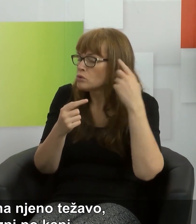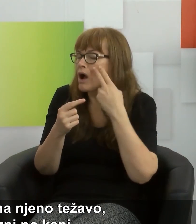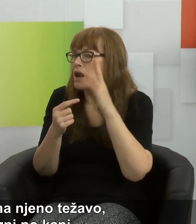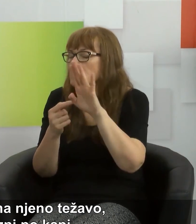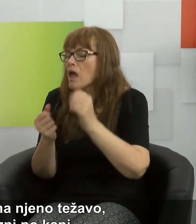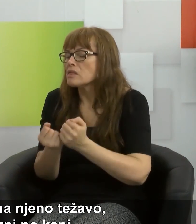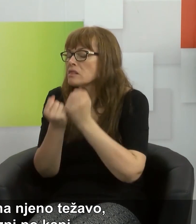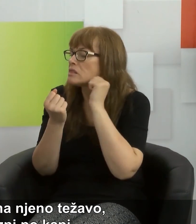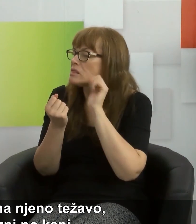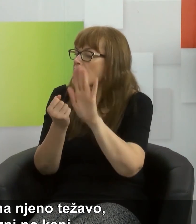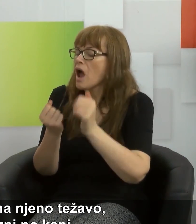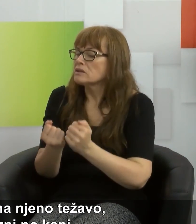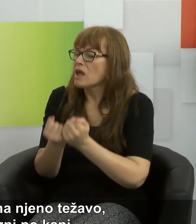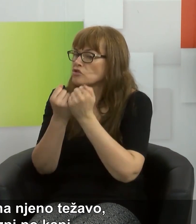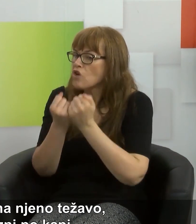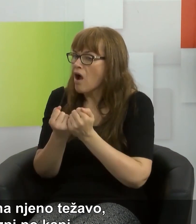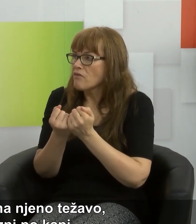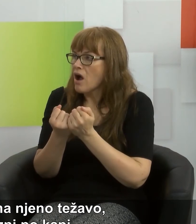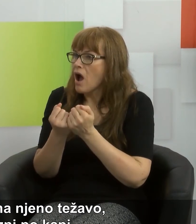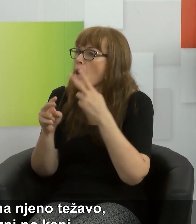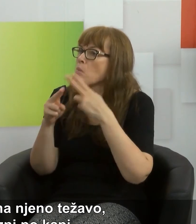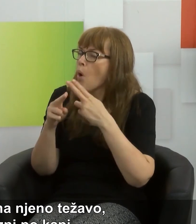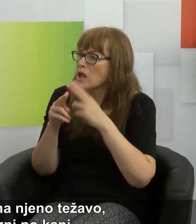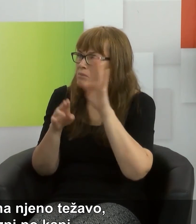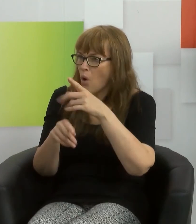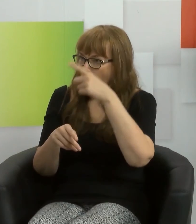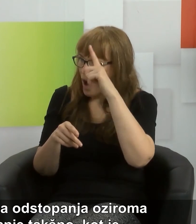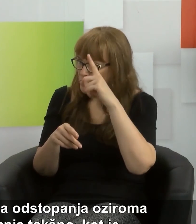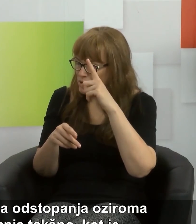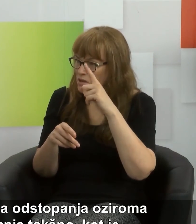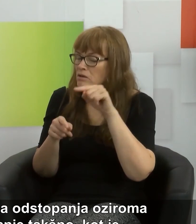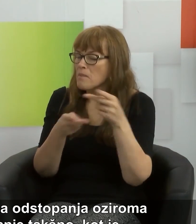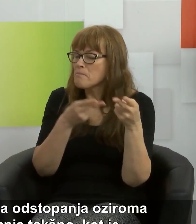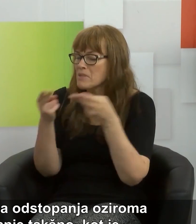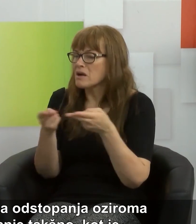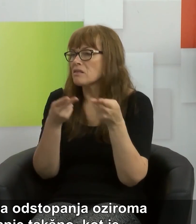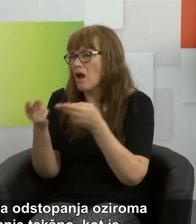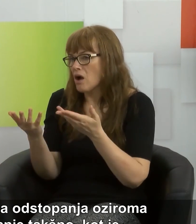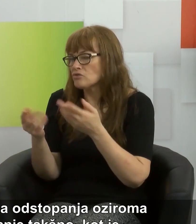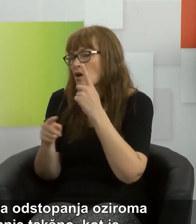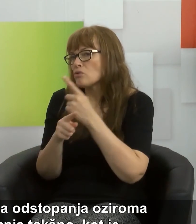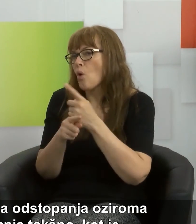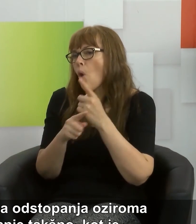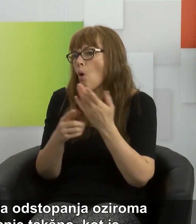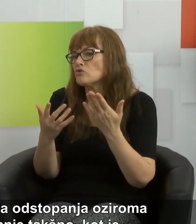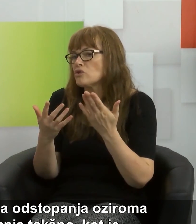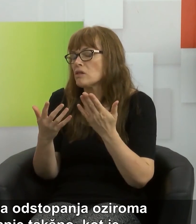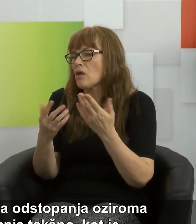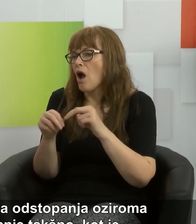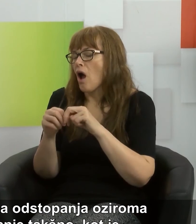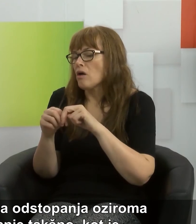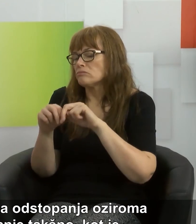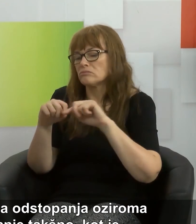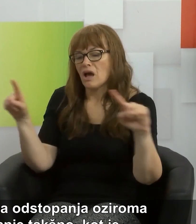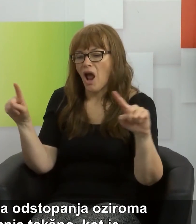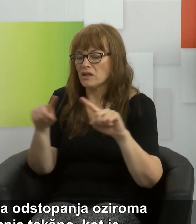težavo, se pravi bolezni po kapi, kar prinaša pač določena